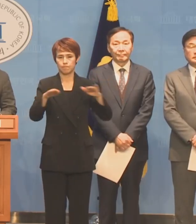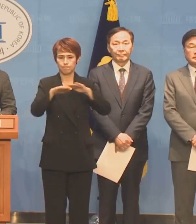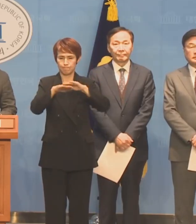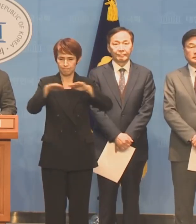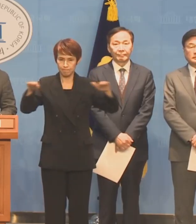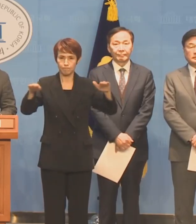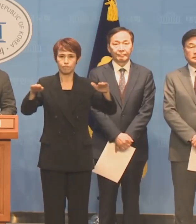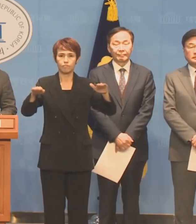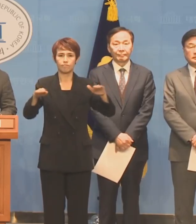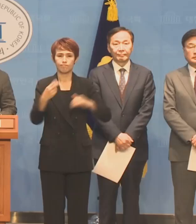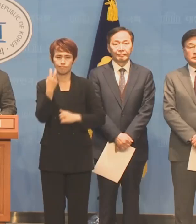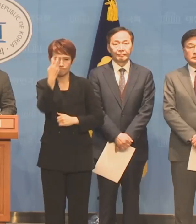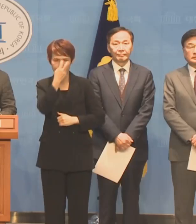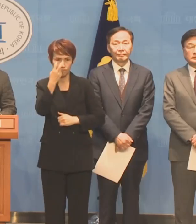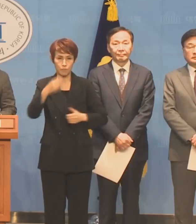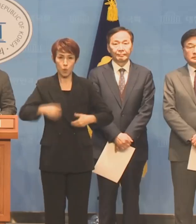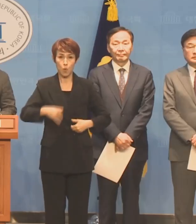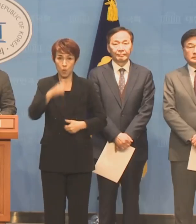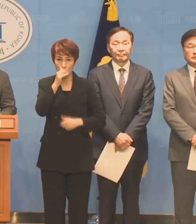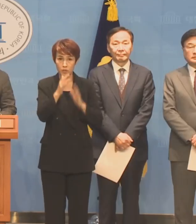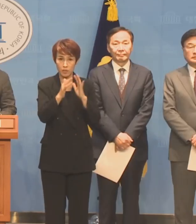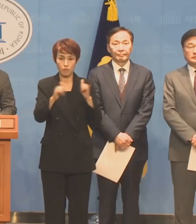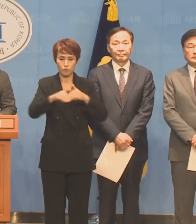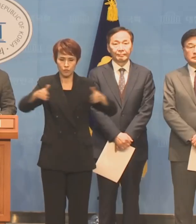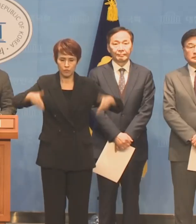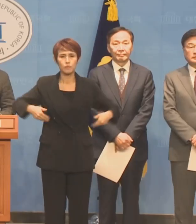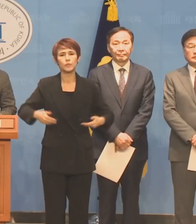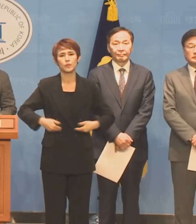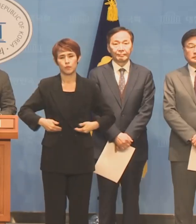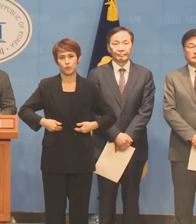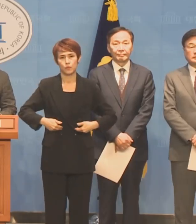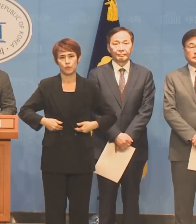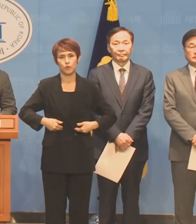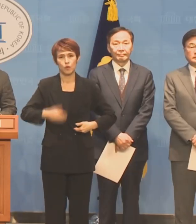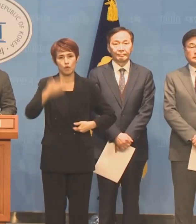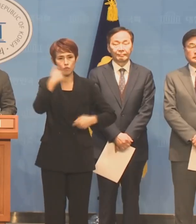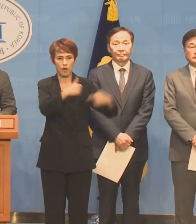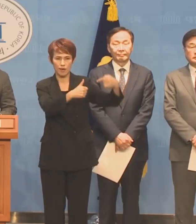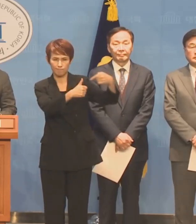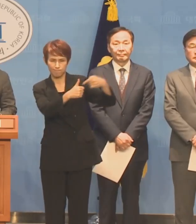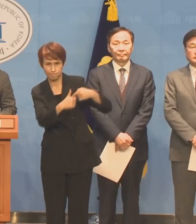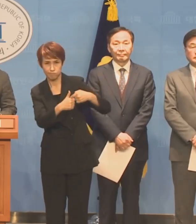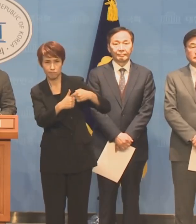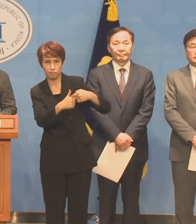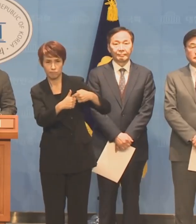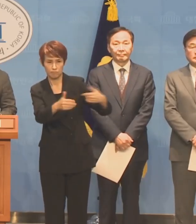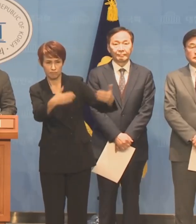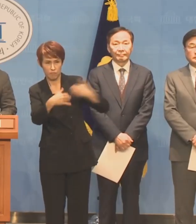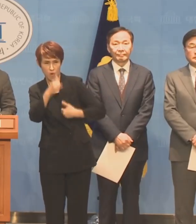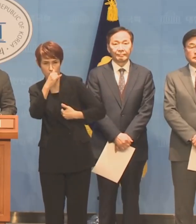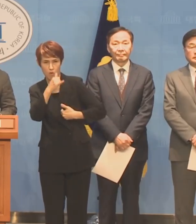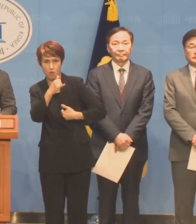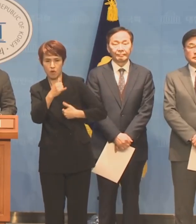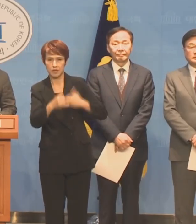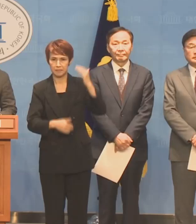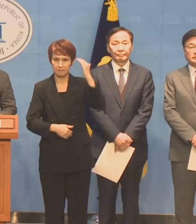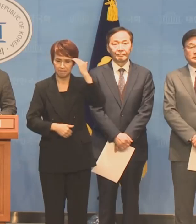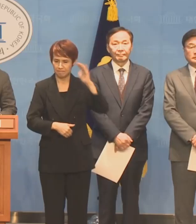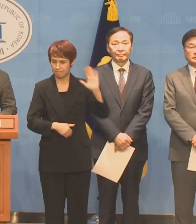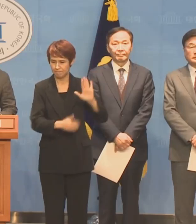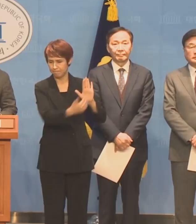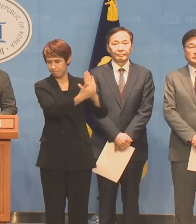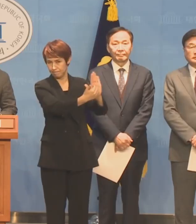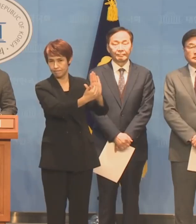사건을 심리 판단할 수 있는 중립성과 외부의 압력이나 개입에도 영향받지 않고